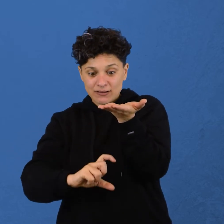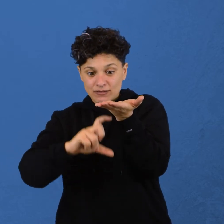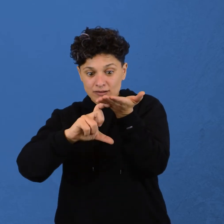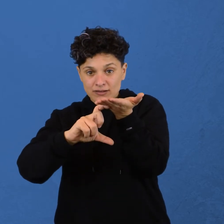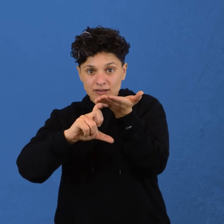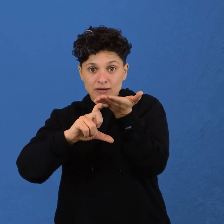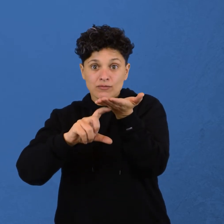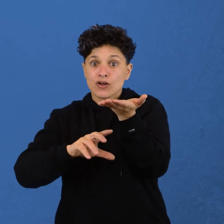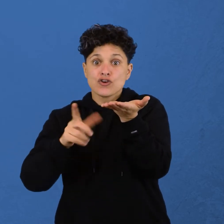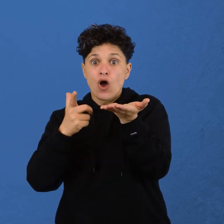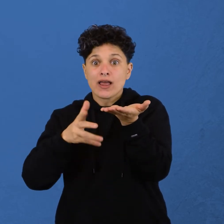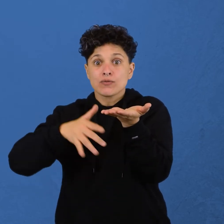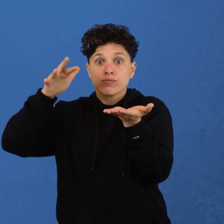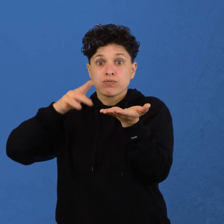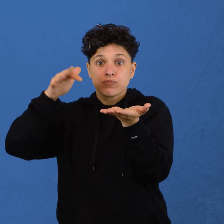se volatiliza.